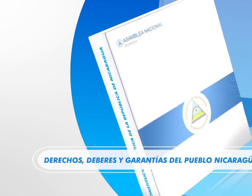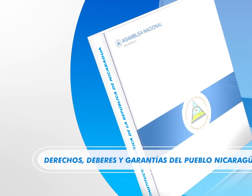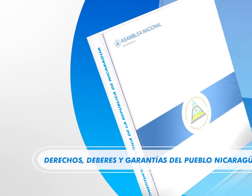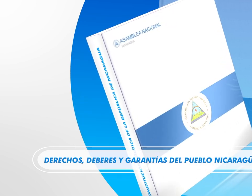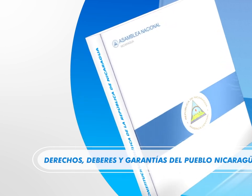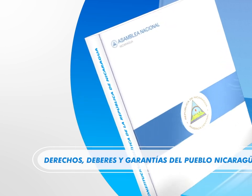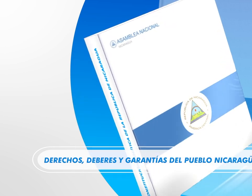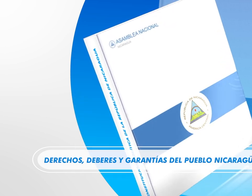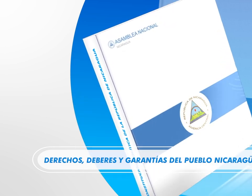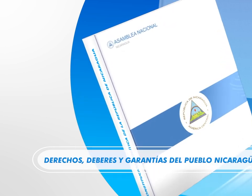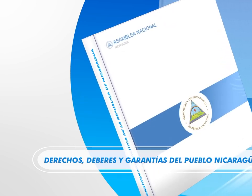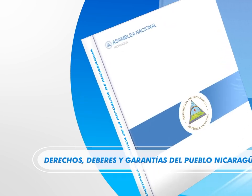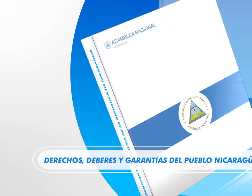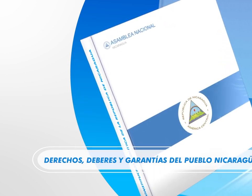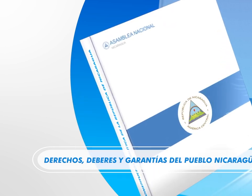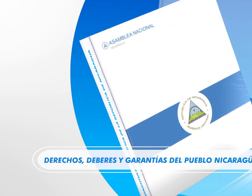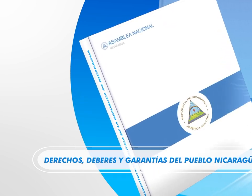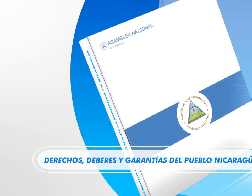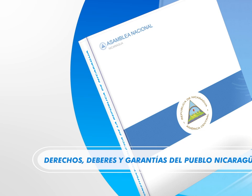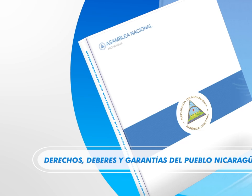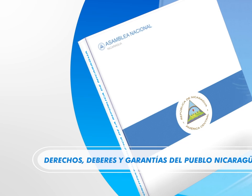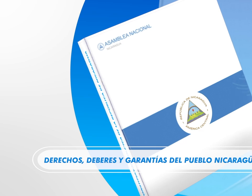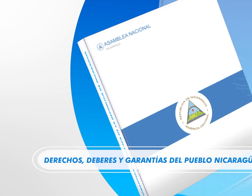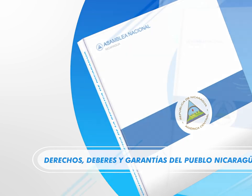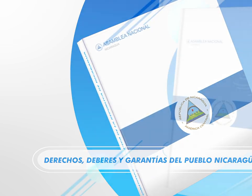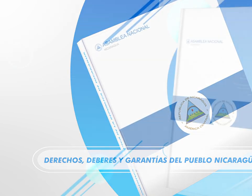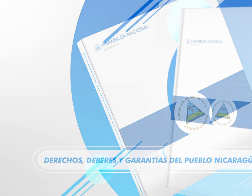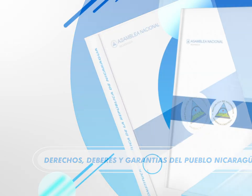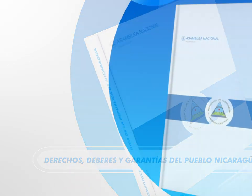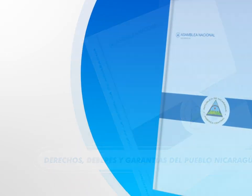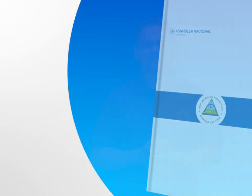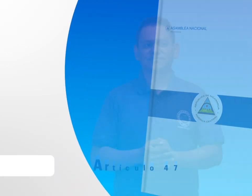Derechos, deberes y garantías del pueblo nicaragüense.